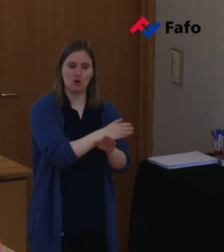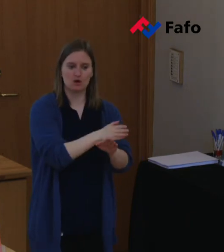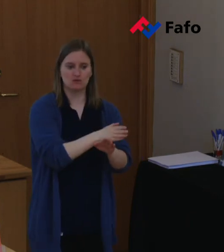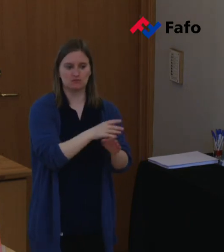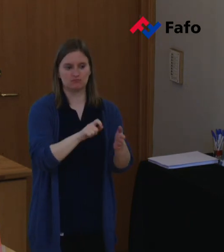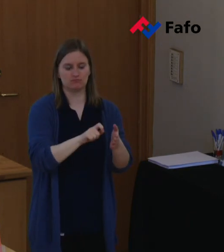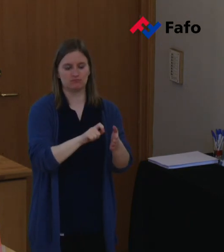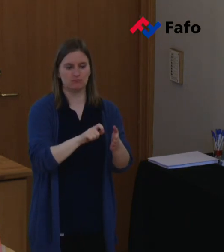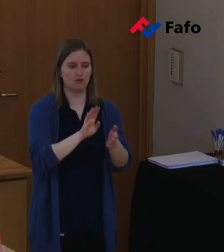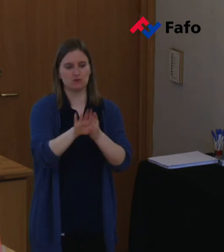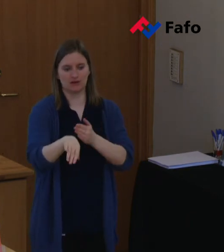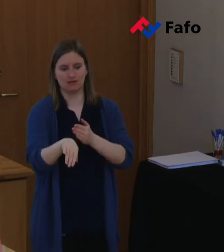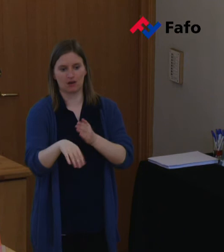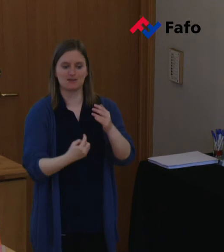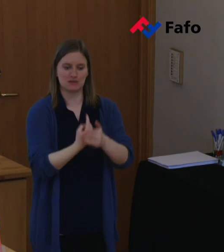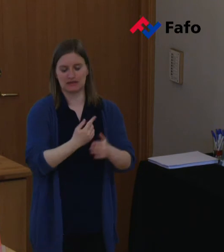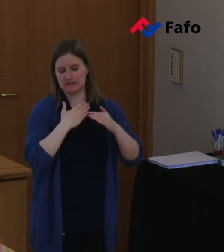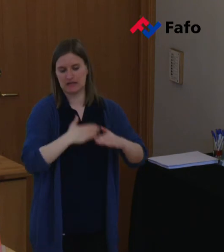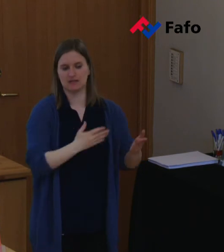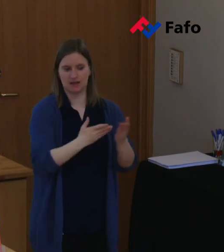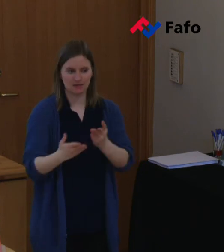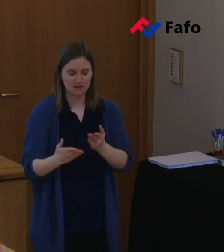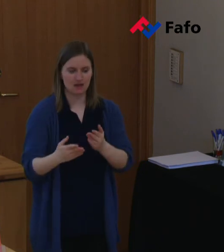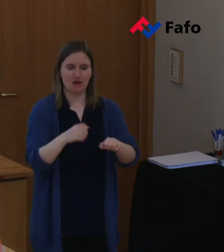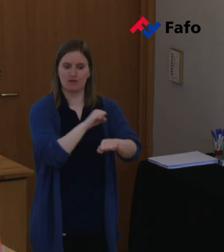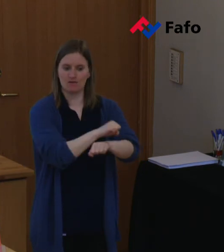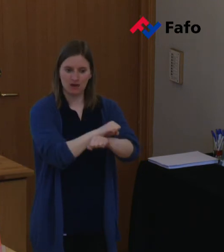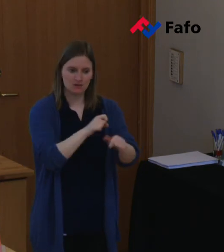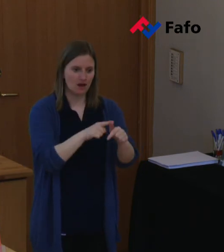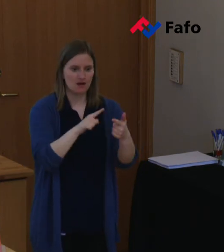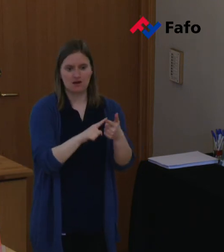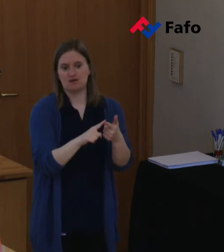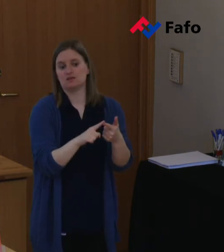både spesialisthelsetjeneste og løslatelse fra fengsel.